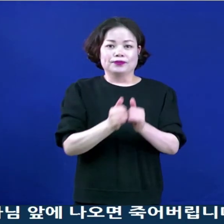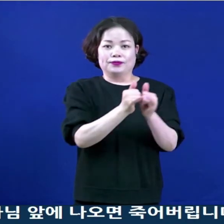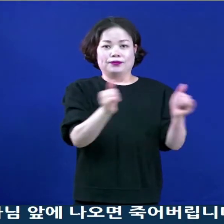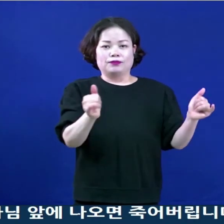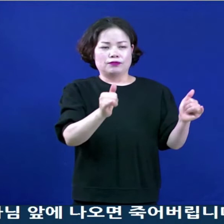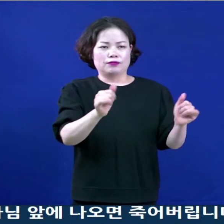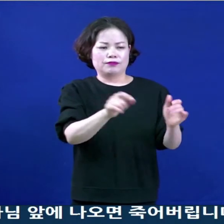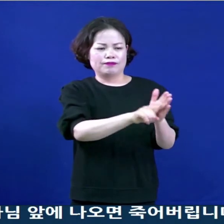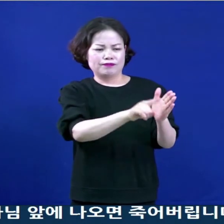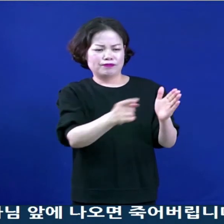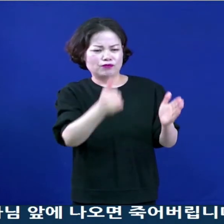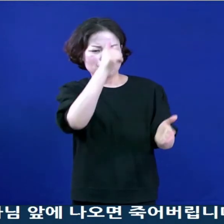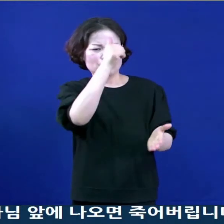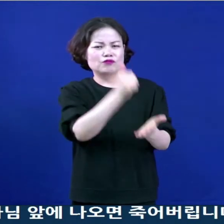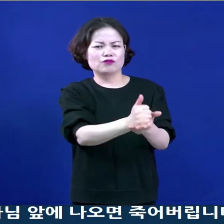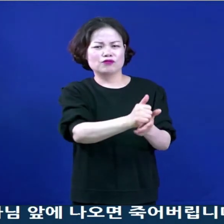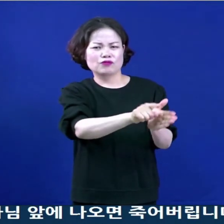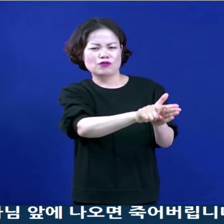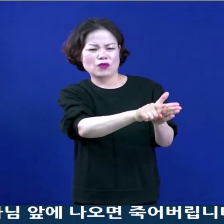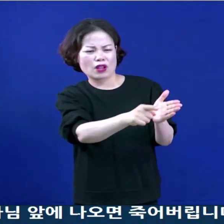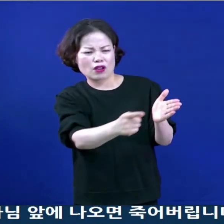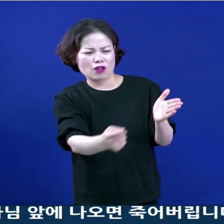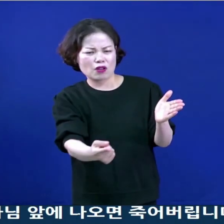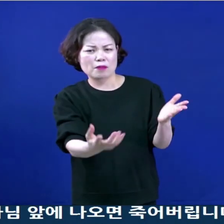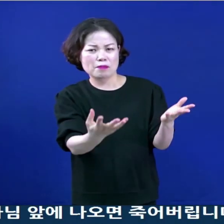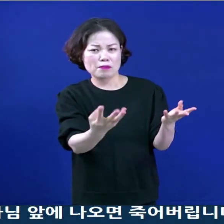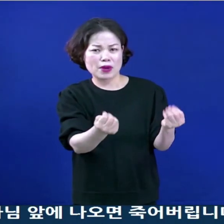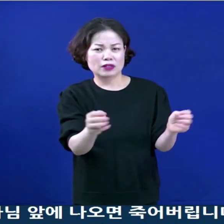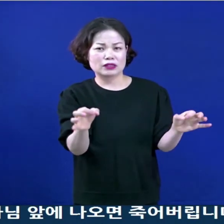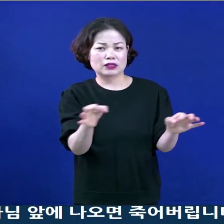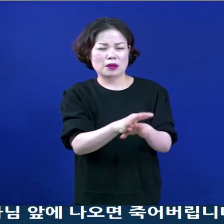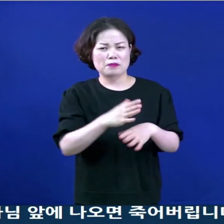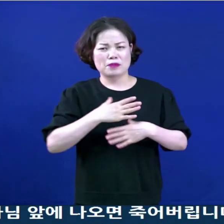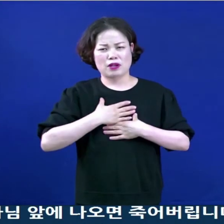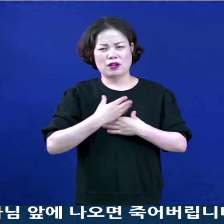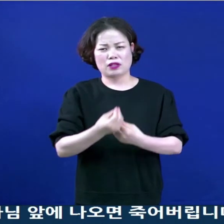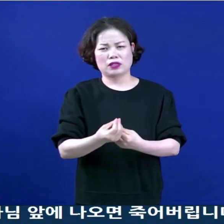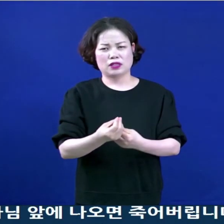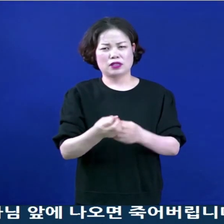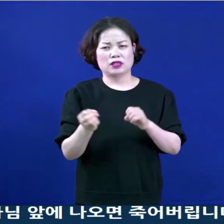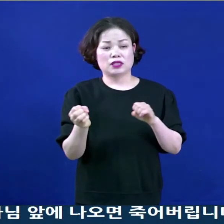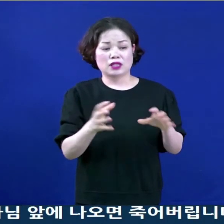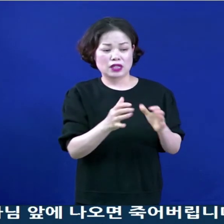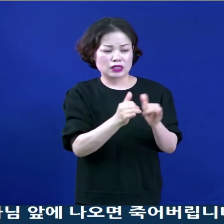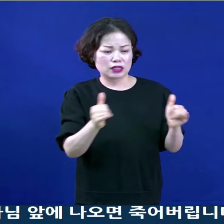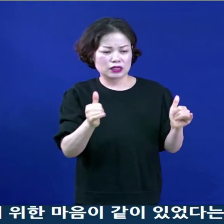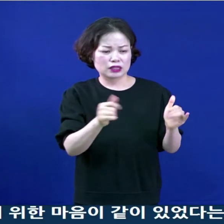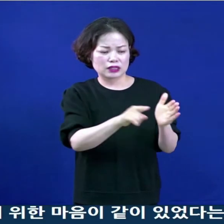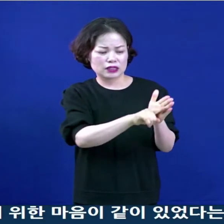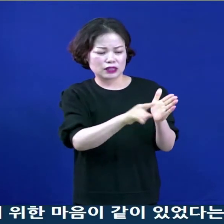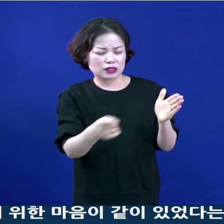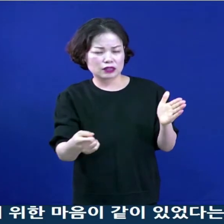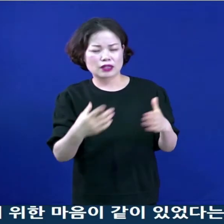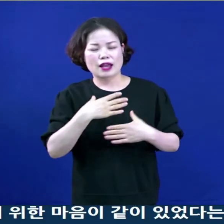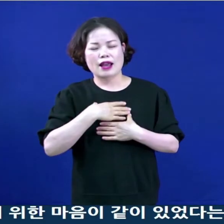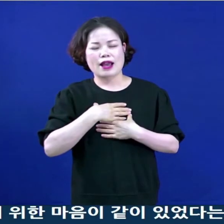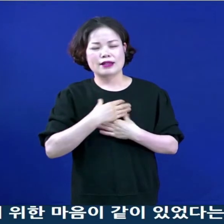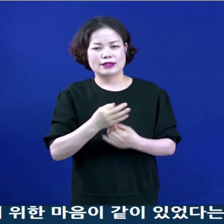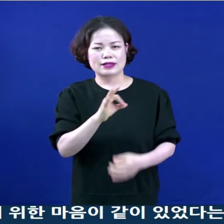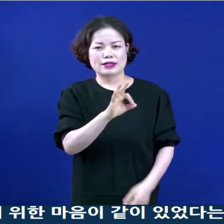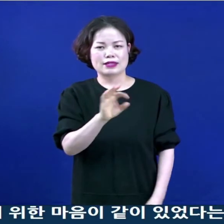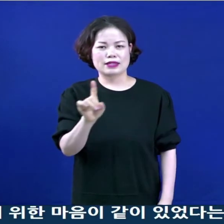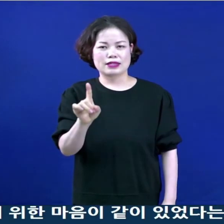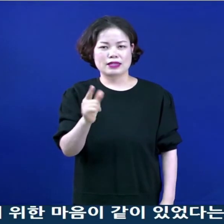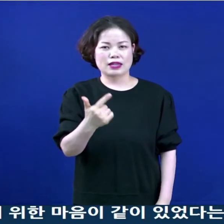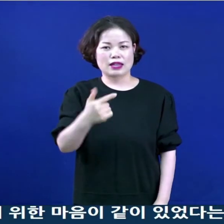인간은 타락함으로 많은 걸 잃어버렸습니다. 샬롬을 잃었습니다. 평안을 잃었습니다. 인간은 타락함으로 안식을 잃었습니다.